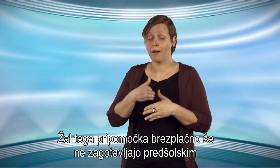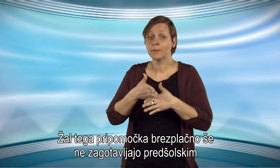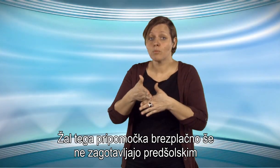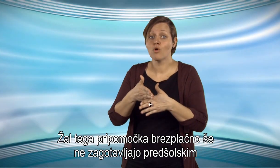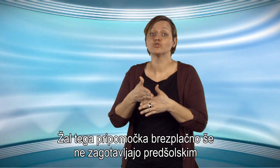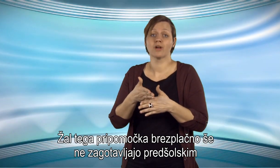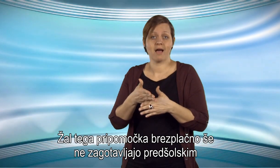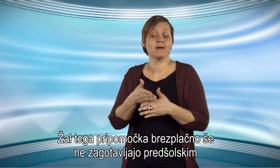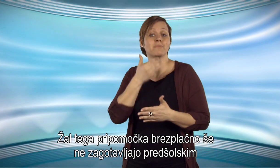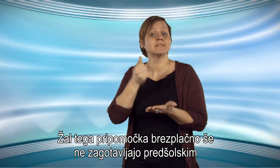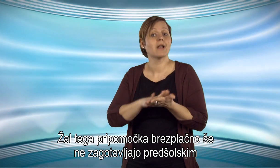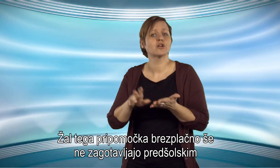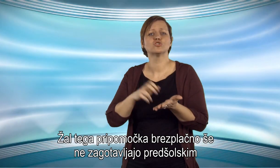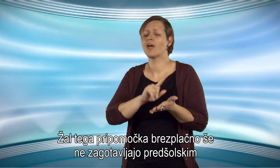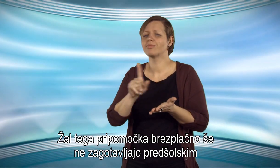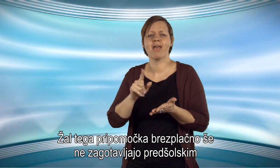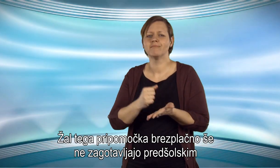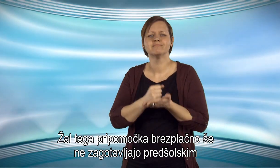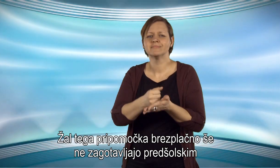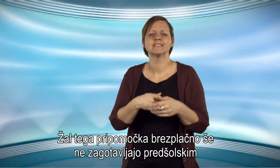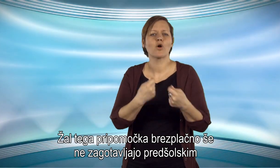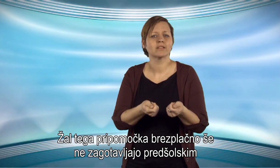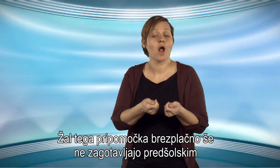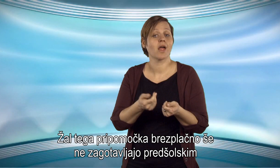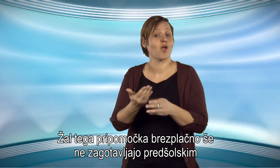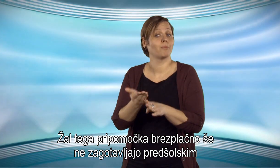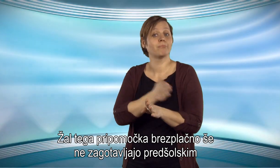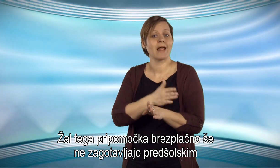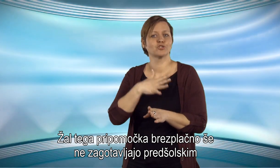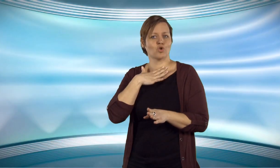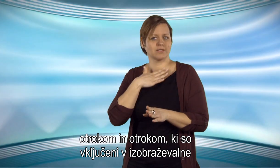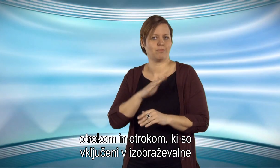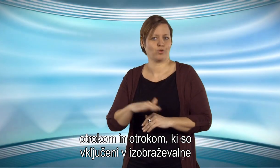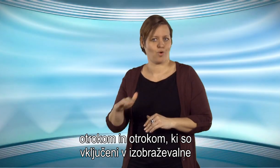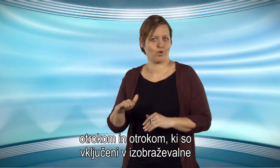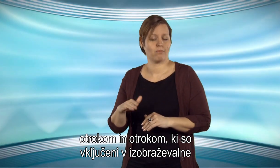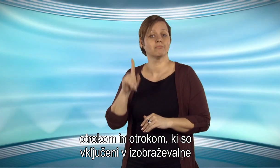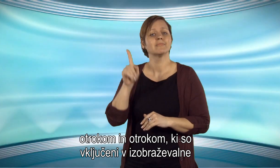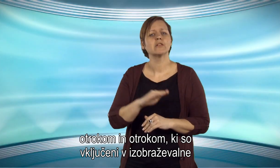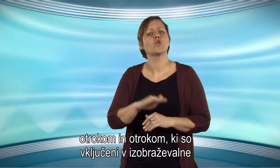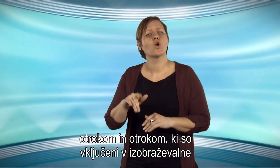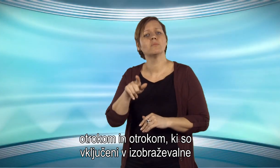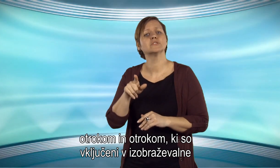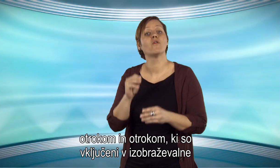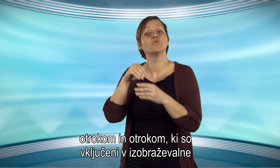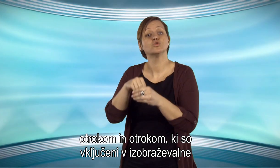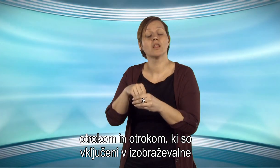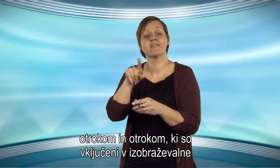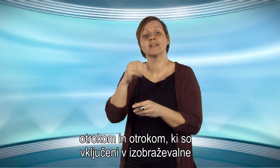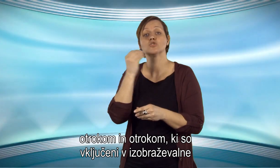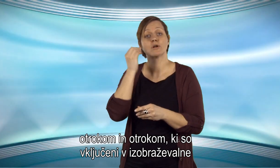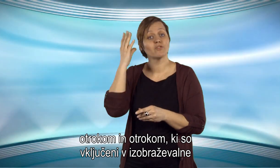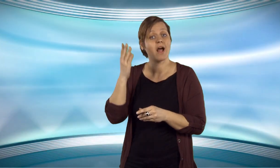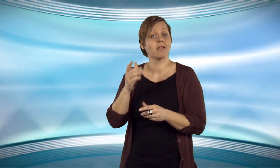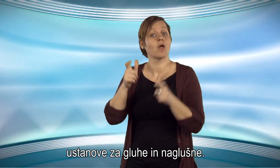Žal tega pripomočka brezplačno še ne zagotavljajo predšolskim otrokom in otrokom, ki so vključeni v